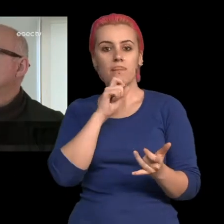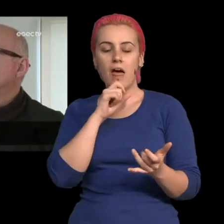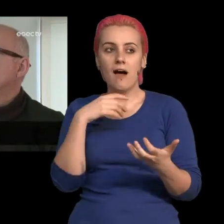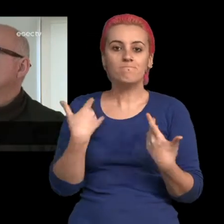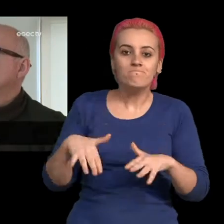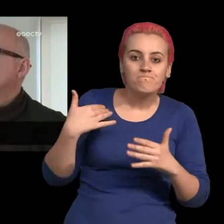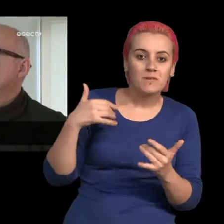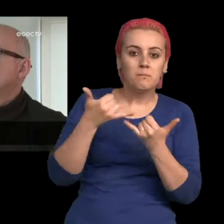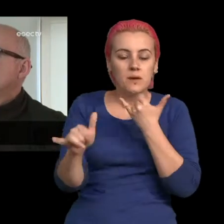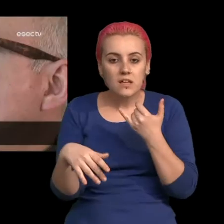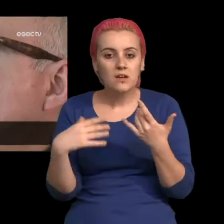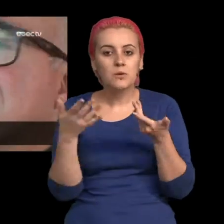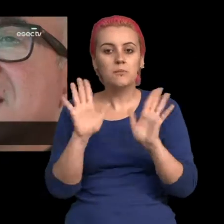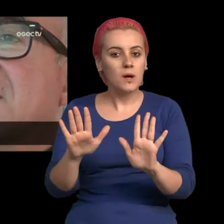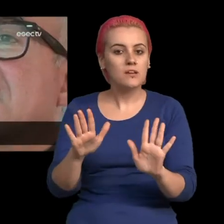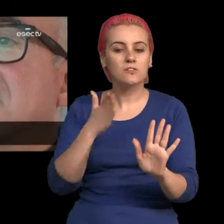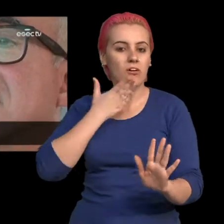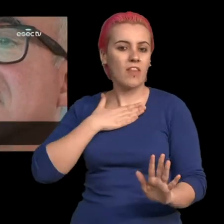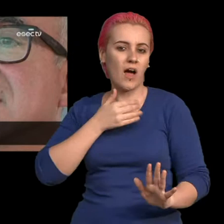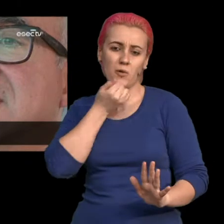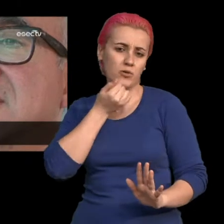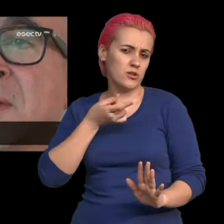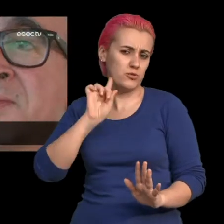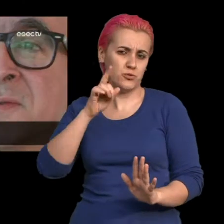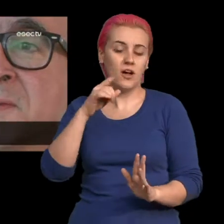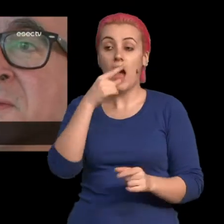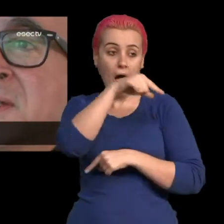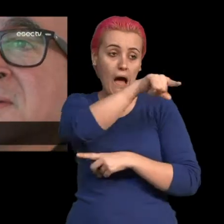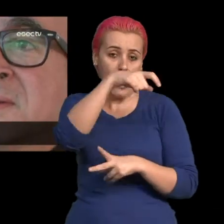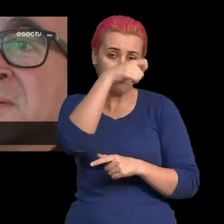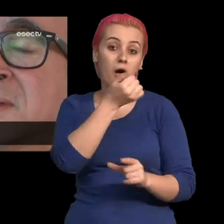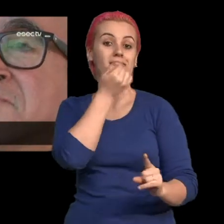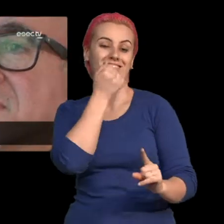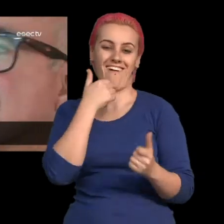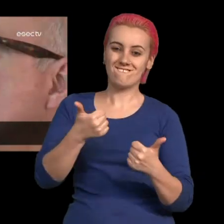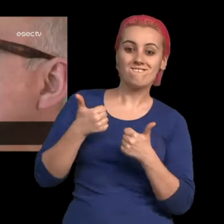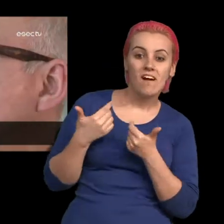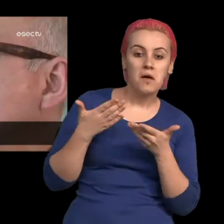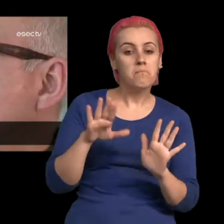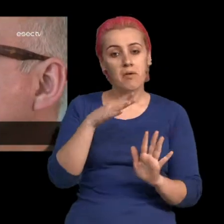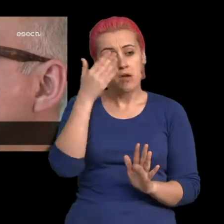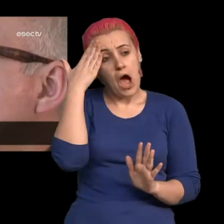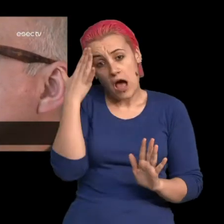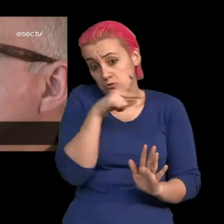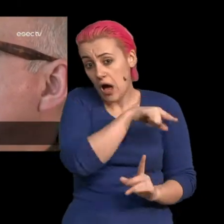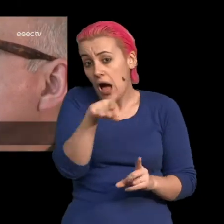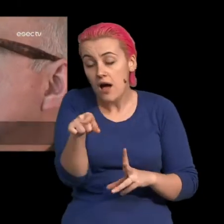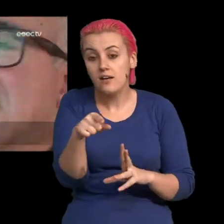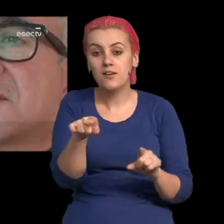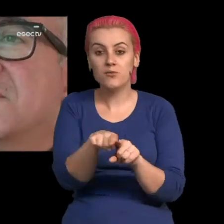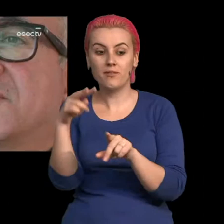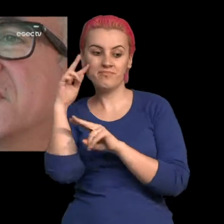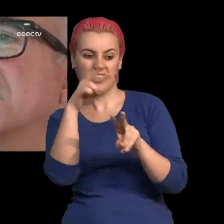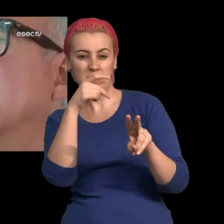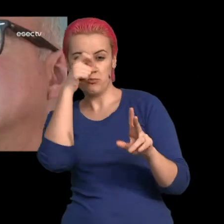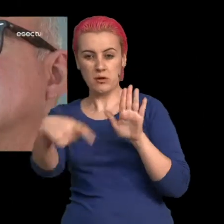ser um risco, nunca não ficaria nada contente, como há pessoas que ficam contentes com isso, não sei, imagino que possa haver, em ser